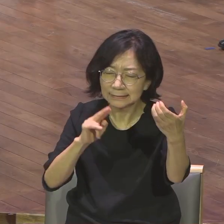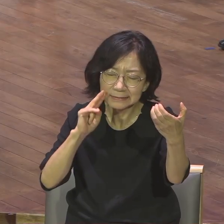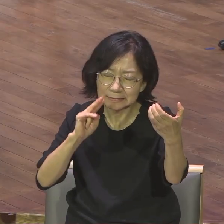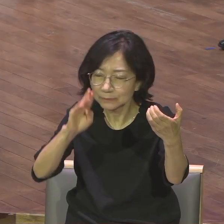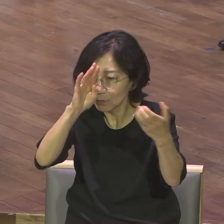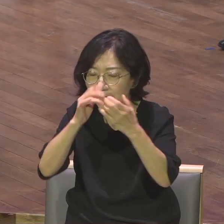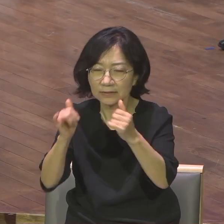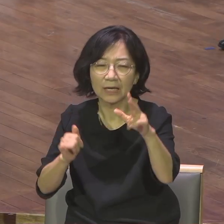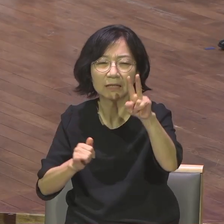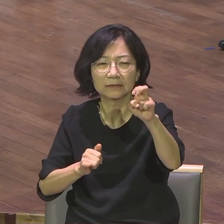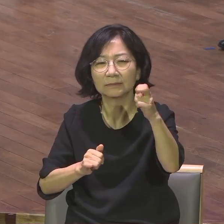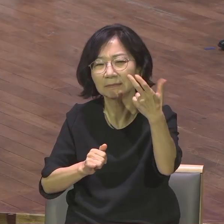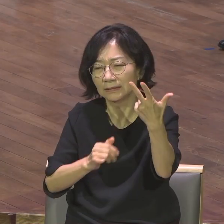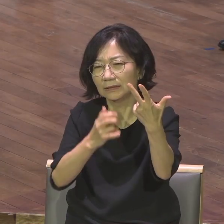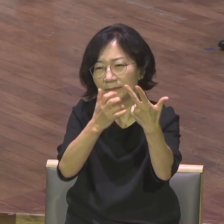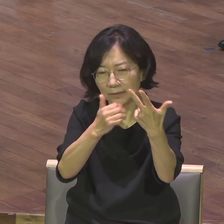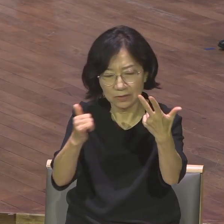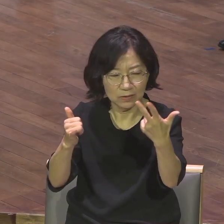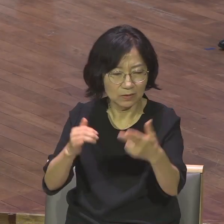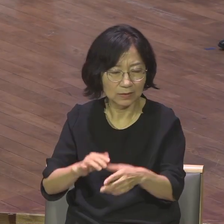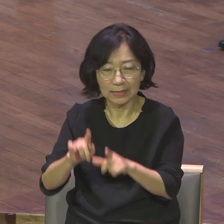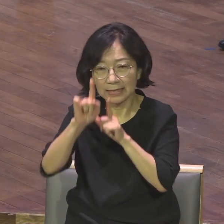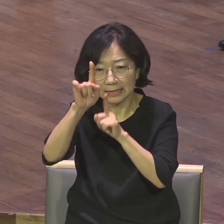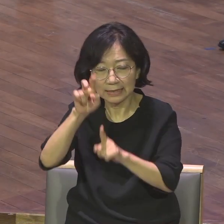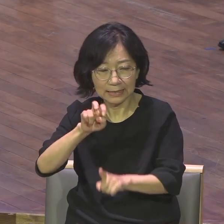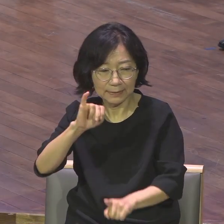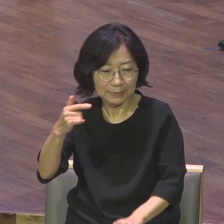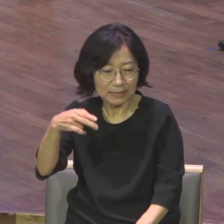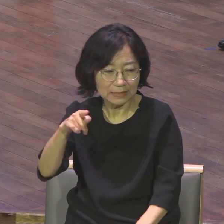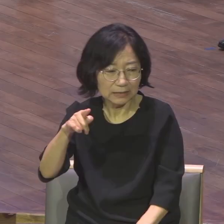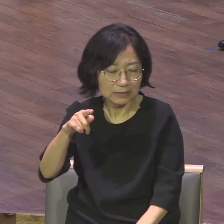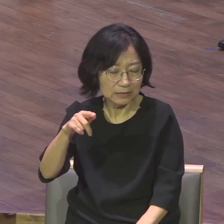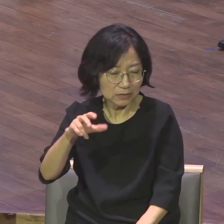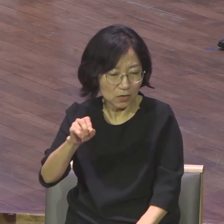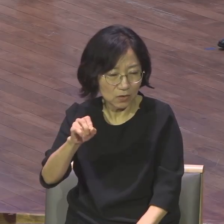환자 27명입니다. 이민영 집사님 악성